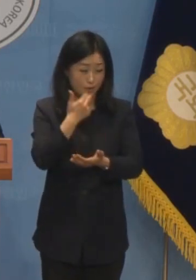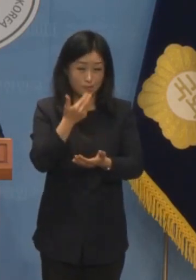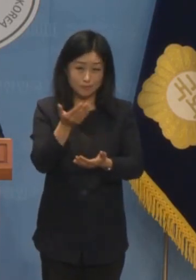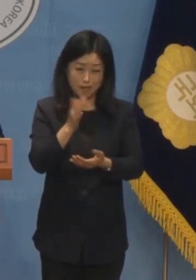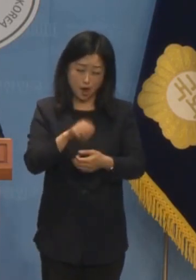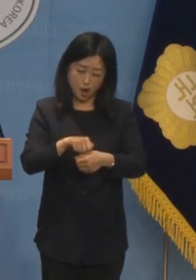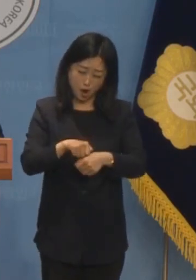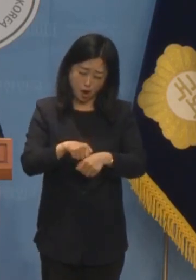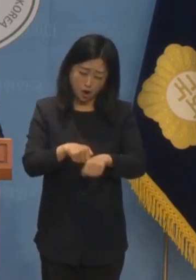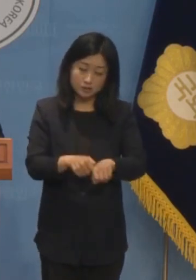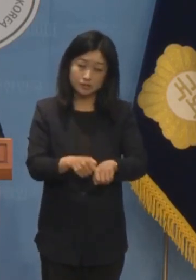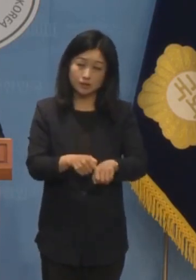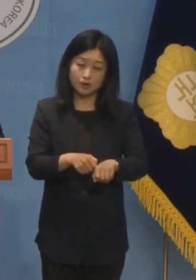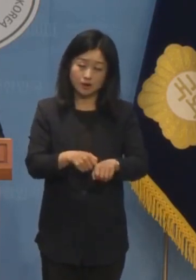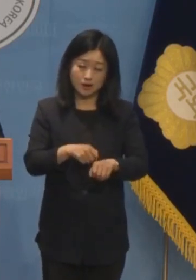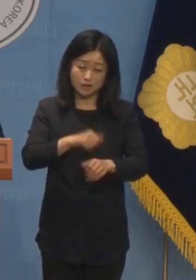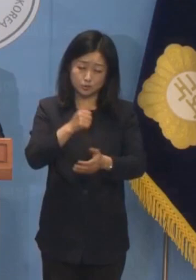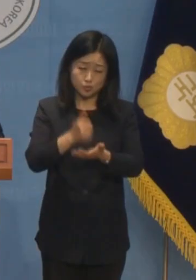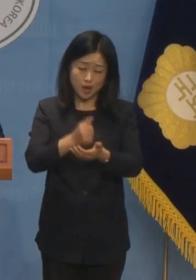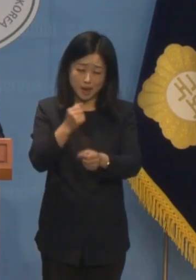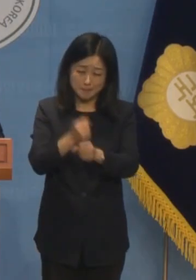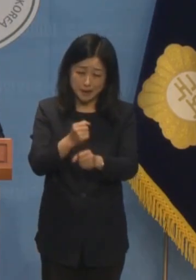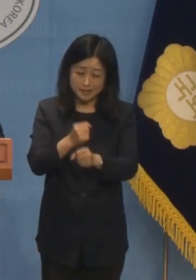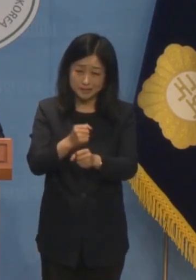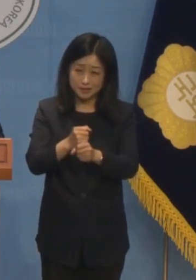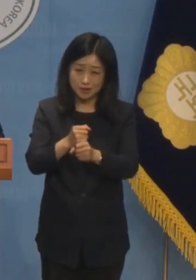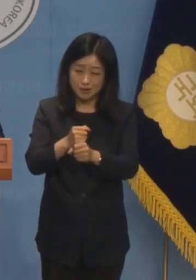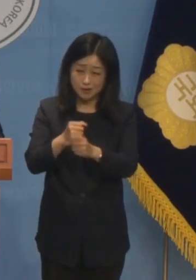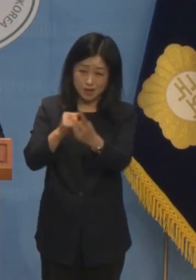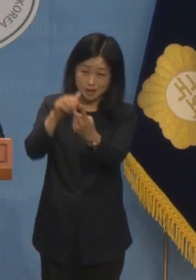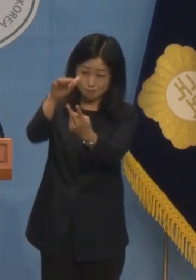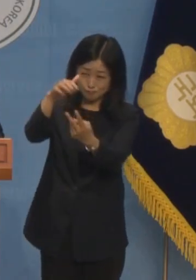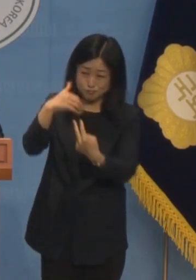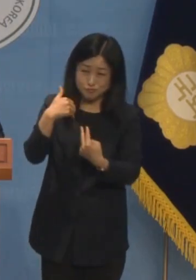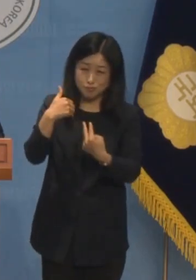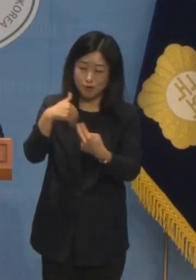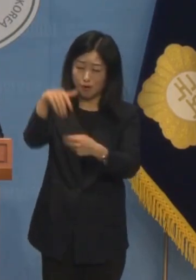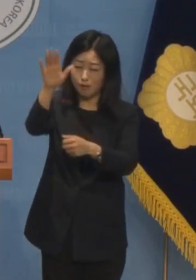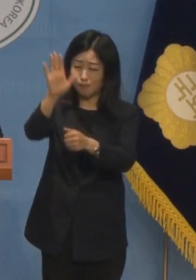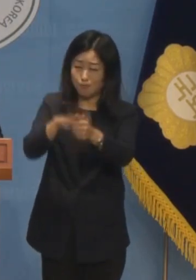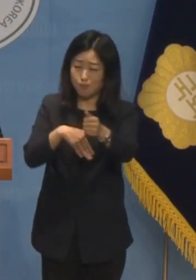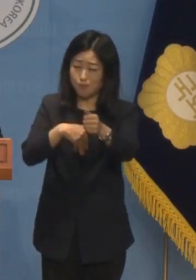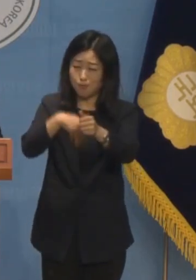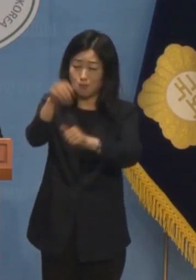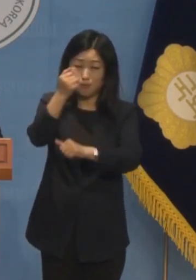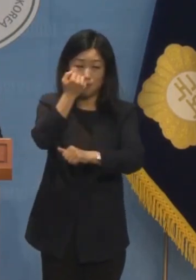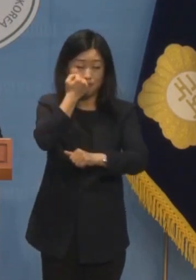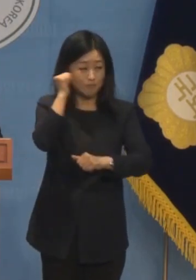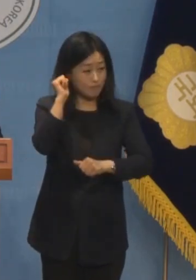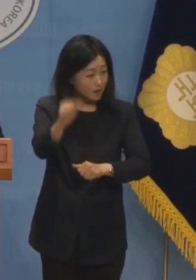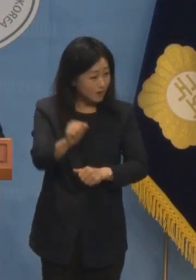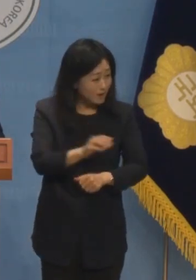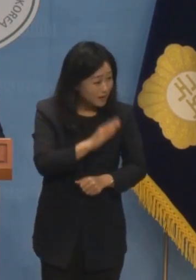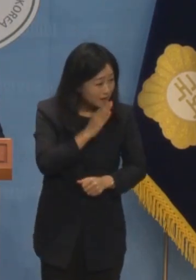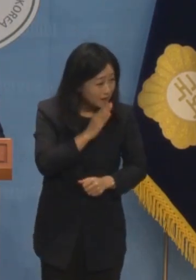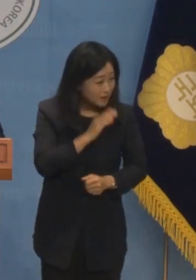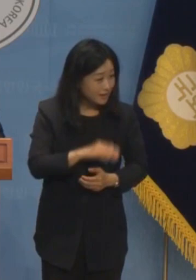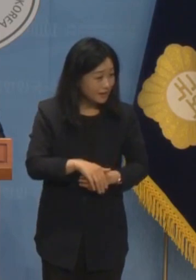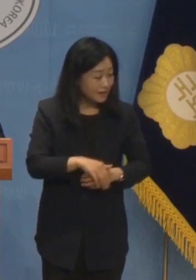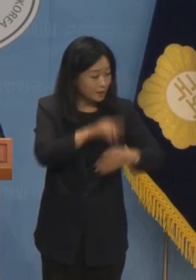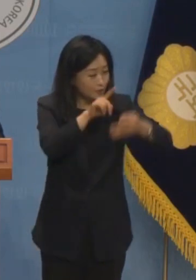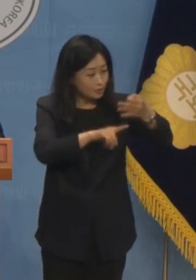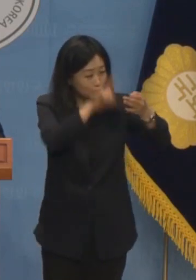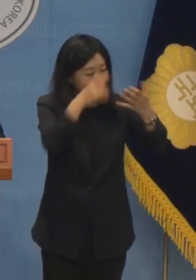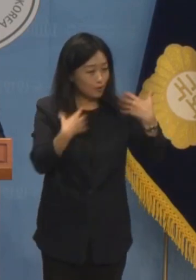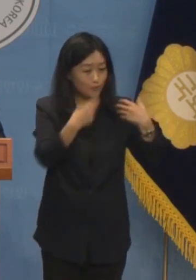전 대통령 부부를 검찰 포토라인에 세워 모욕 주겠다는 거 아닙니까? 윤석열